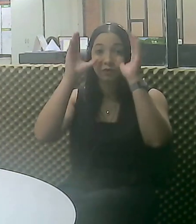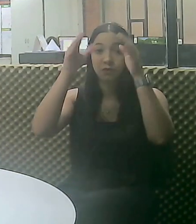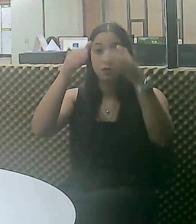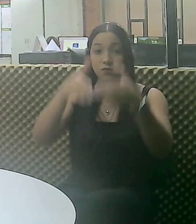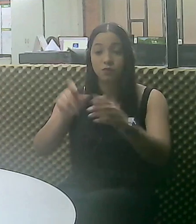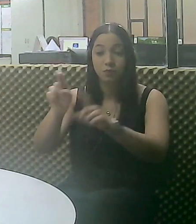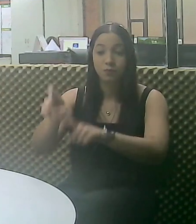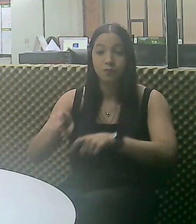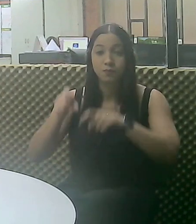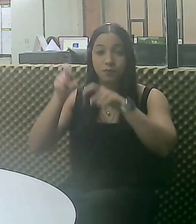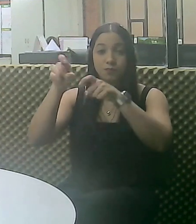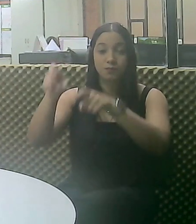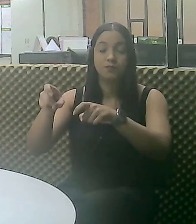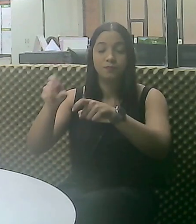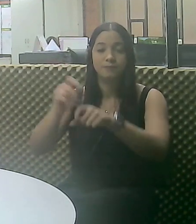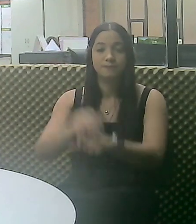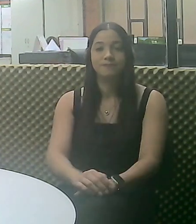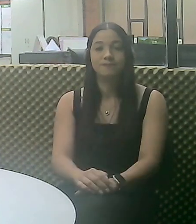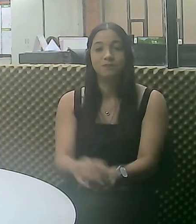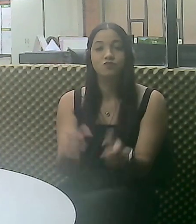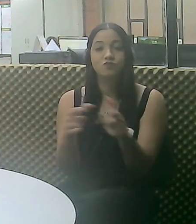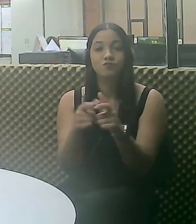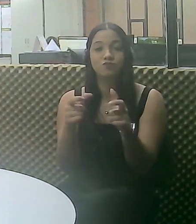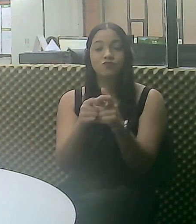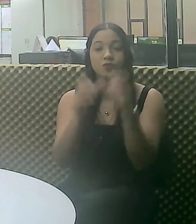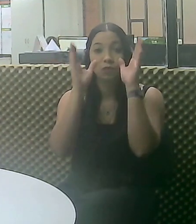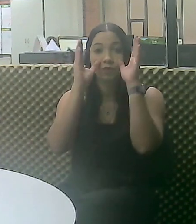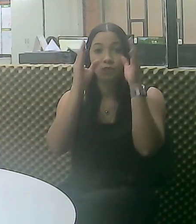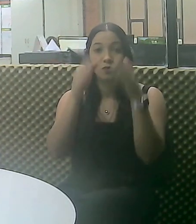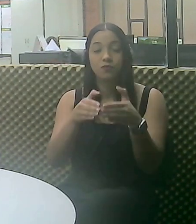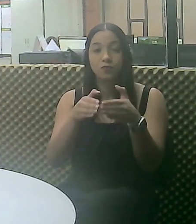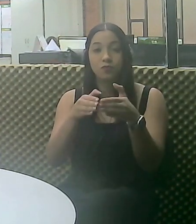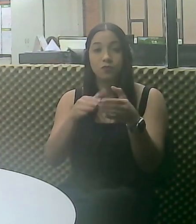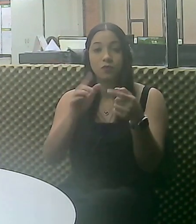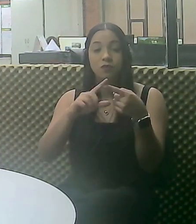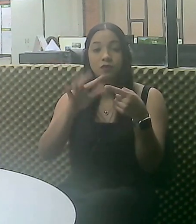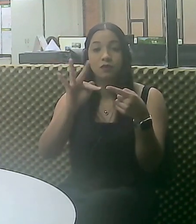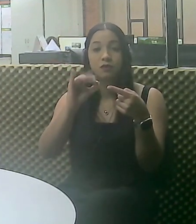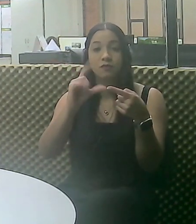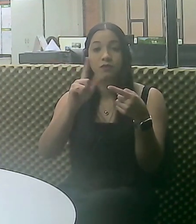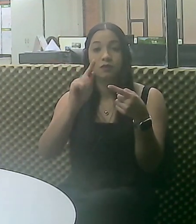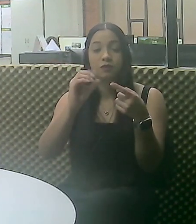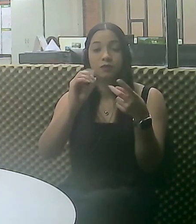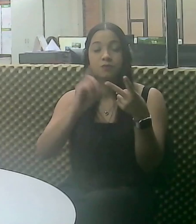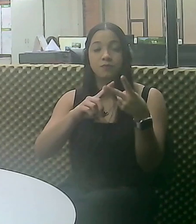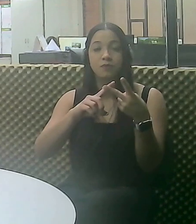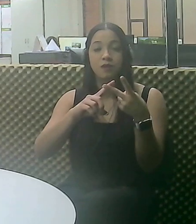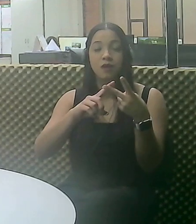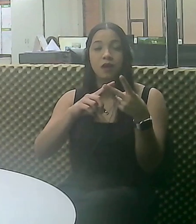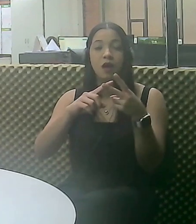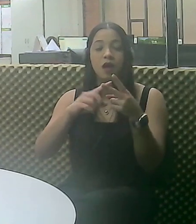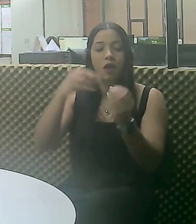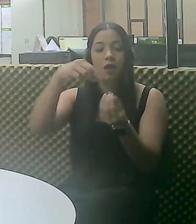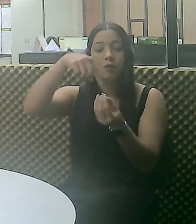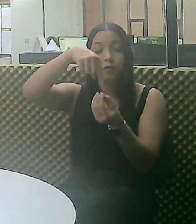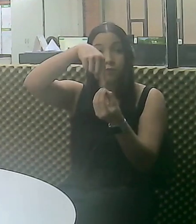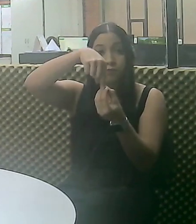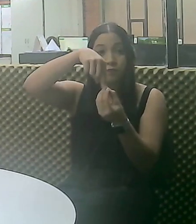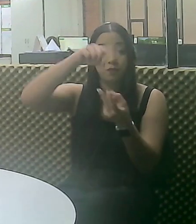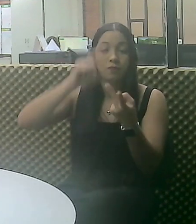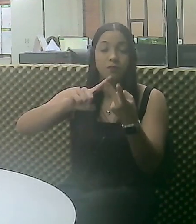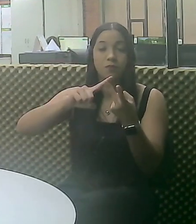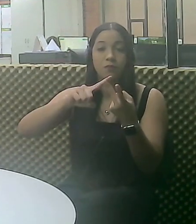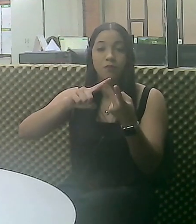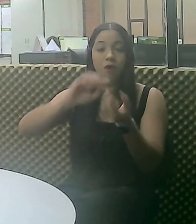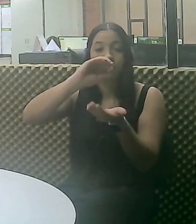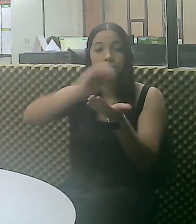pequenos produtores rurais. Desta vez, o foco está nas culturas do figo e abacate, com destaque para a poda do figo. A aula,